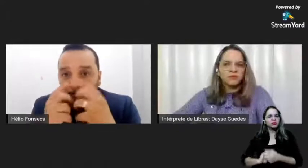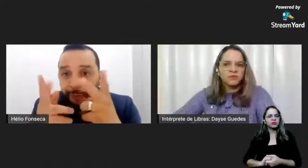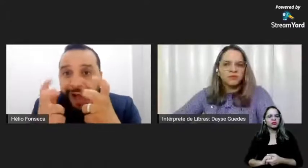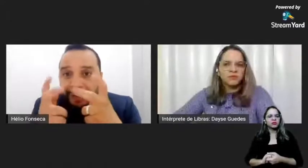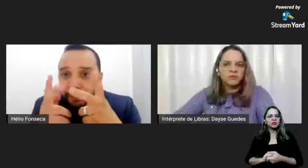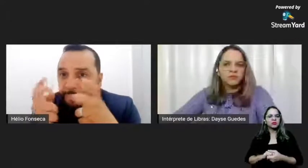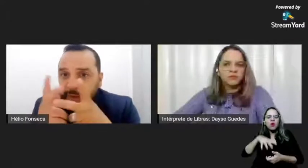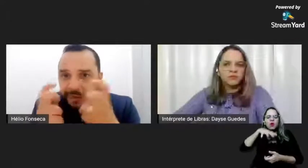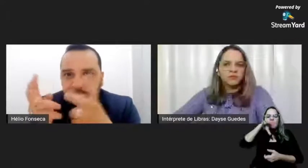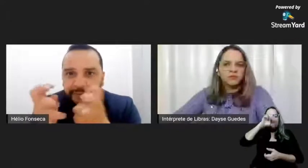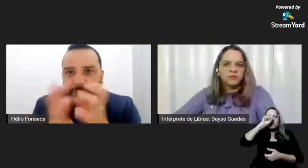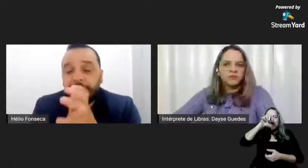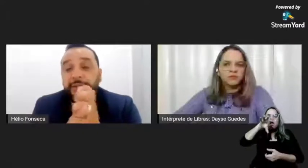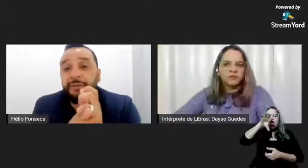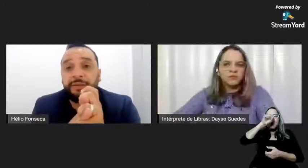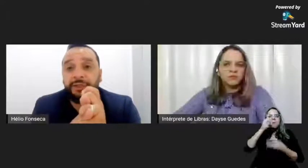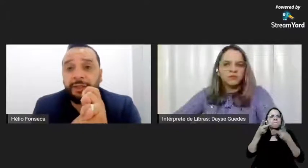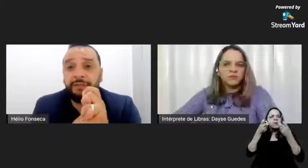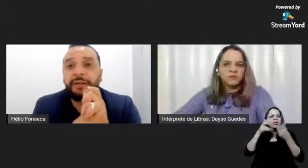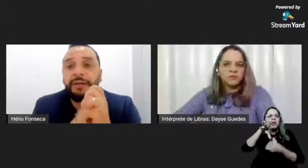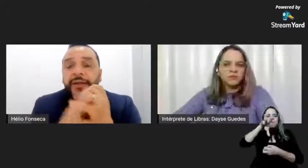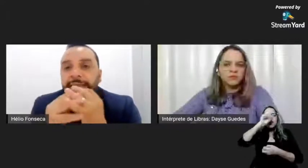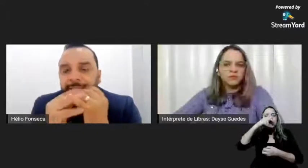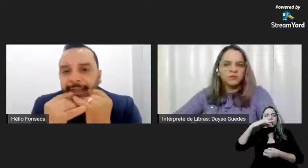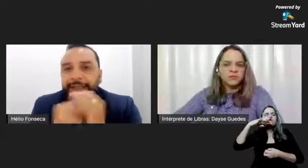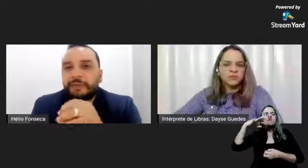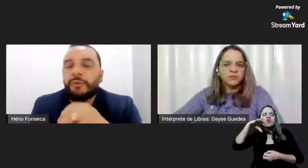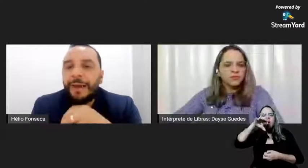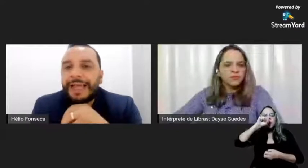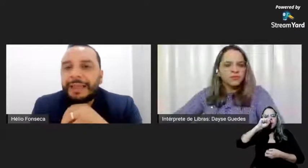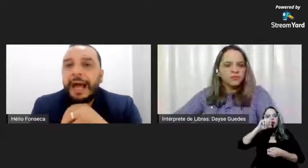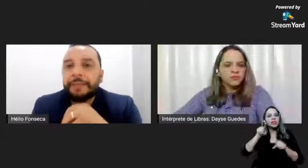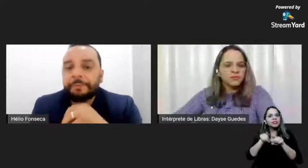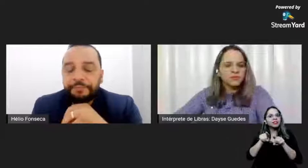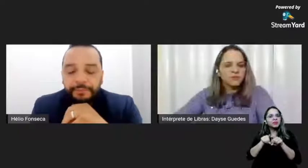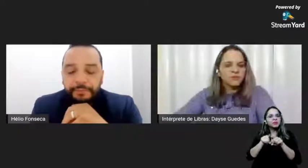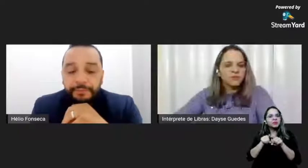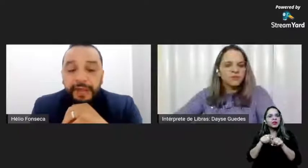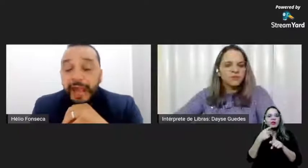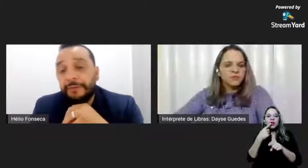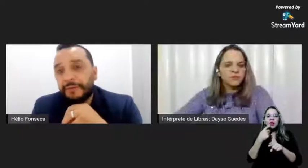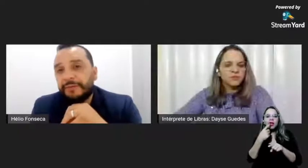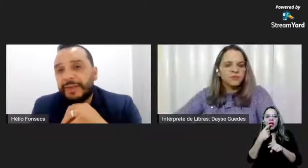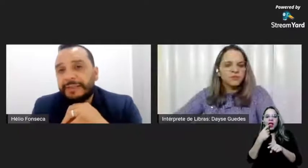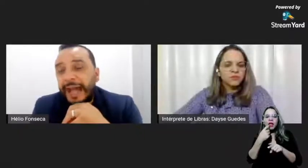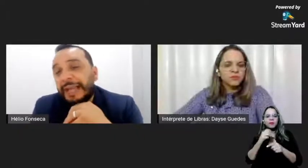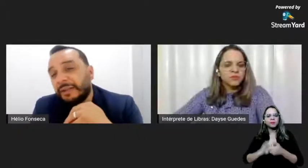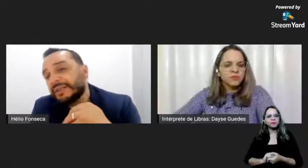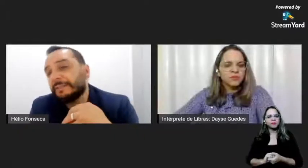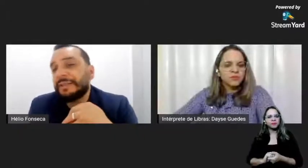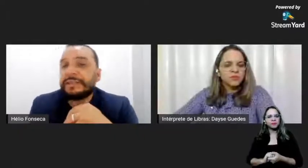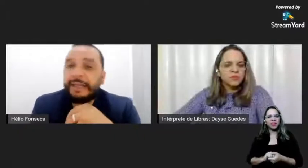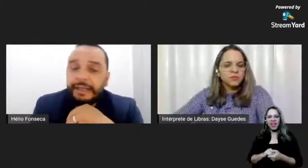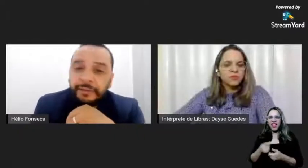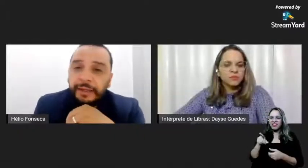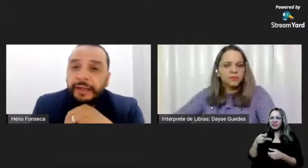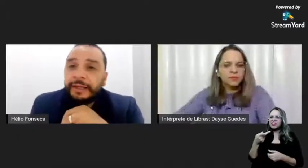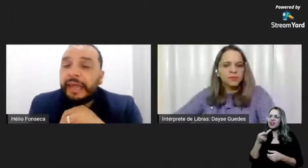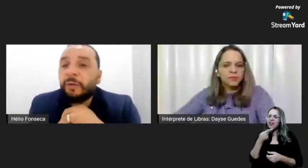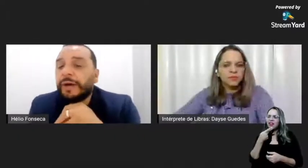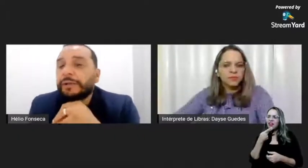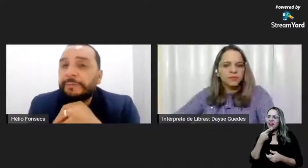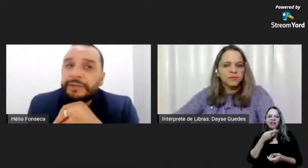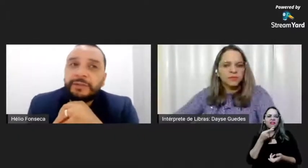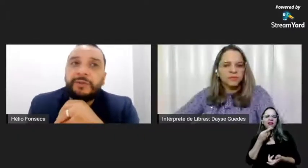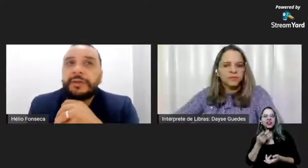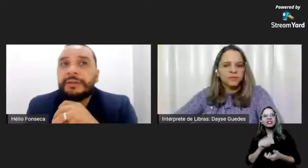questão do olfato, de perceber as coisas através do cheiro, e essa questão do paladar. Aí você me fala assim, então você está me dizendo